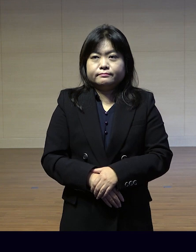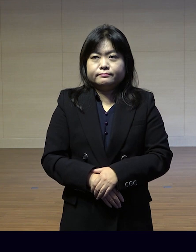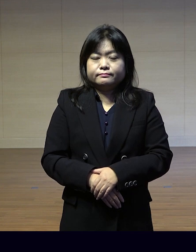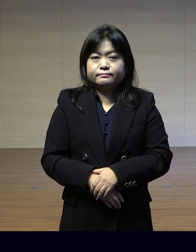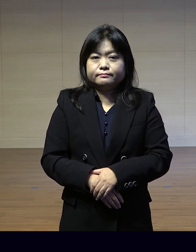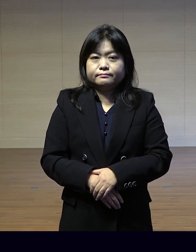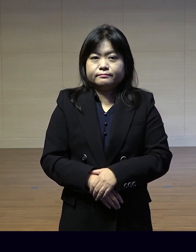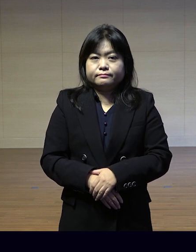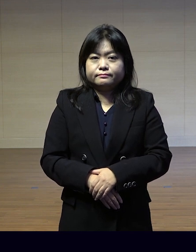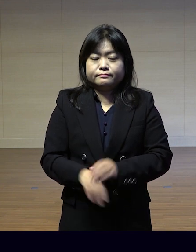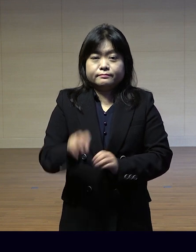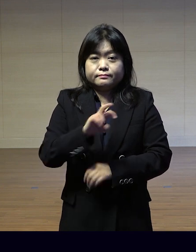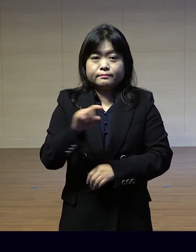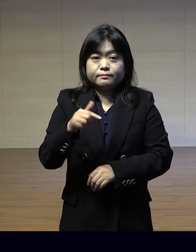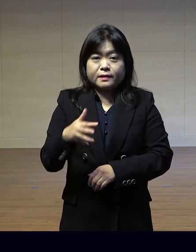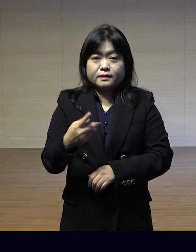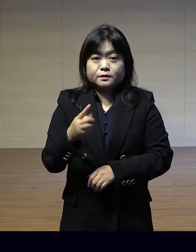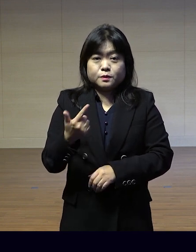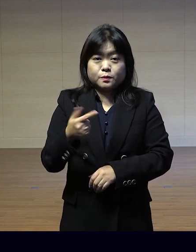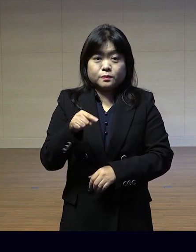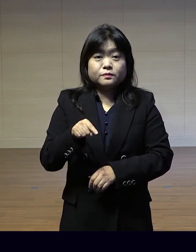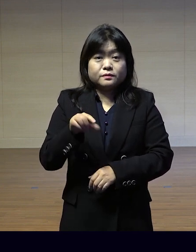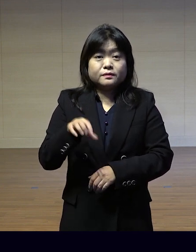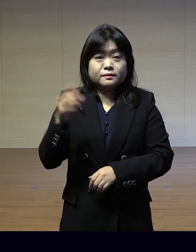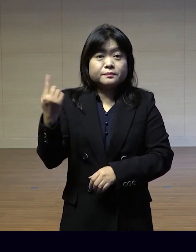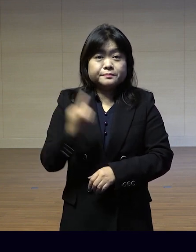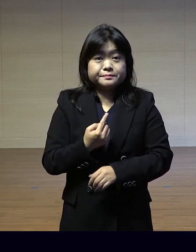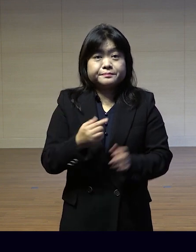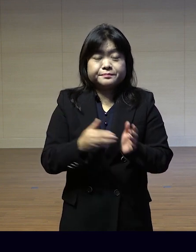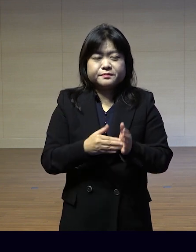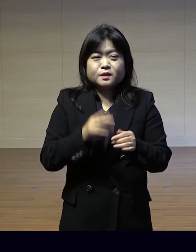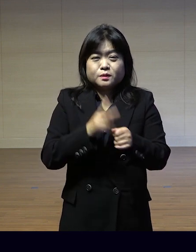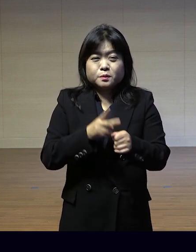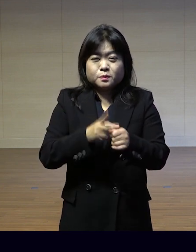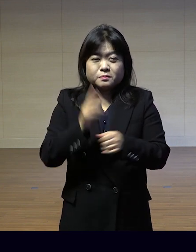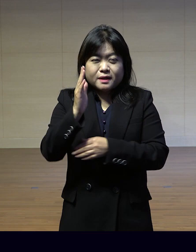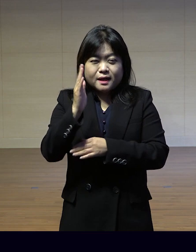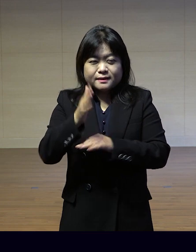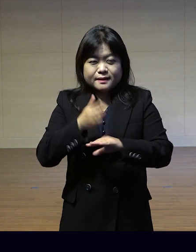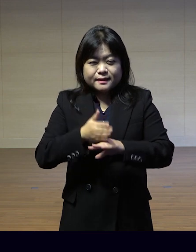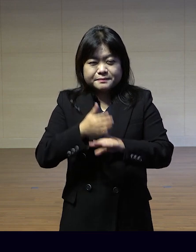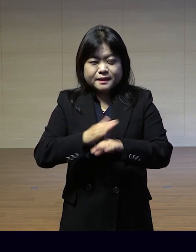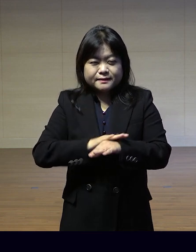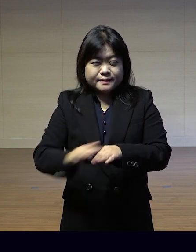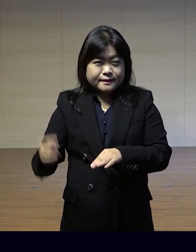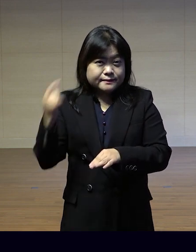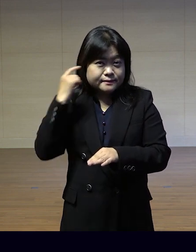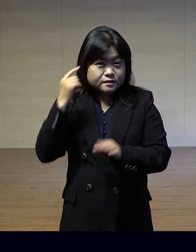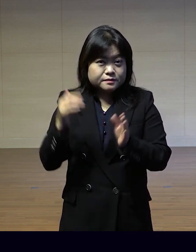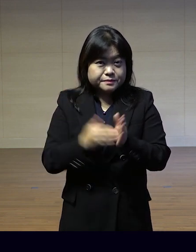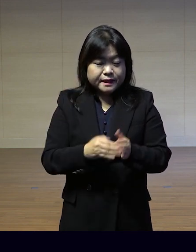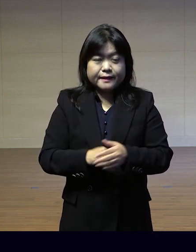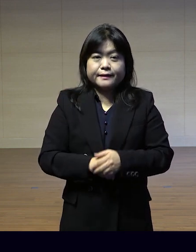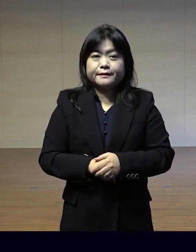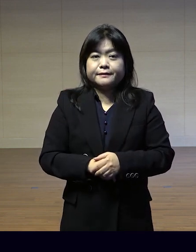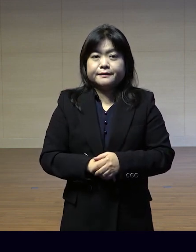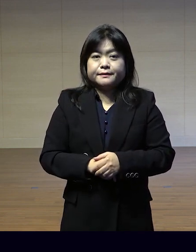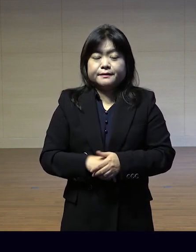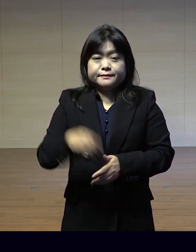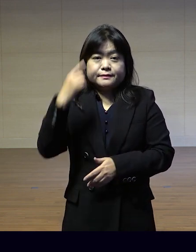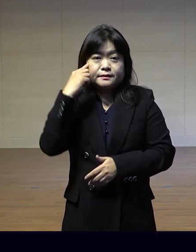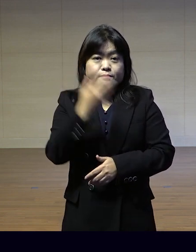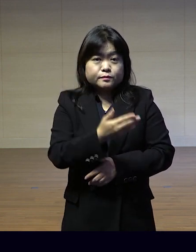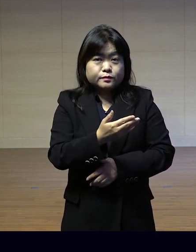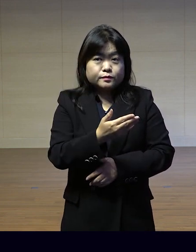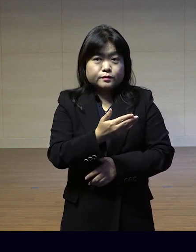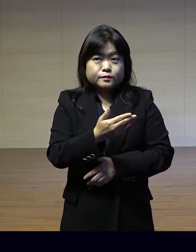예, 만촌동에서 온 이병욱이라고 합니다. 교수님의 강의 감사하게 잘 들었습니다. 질문할